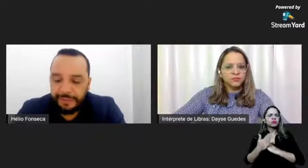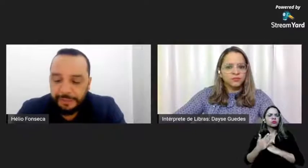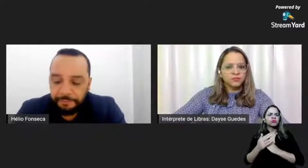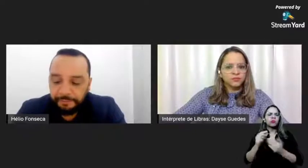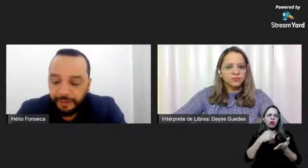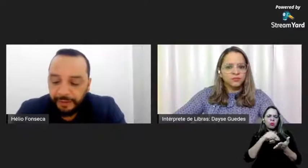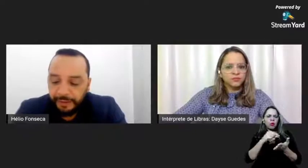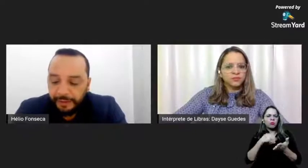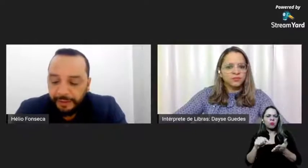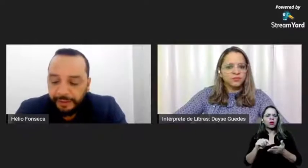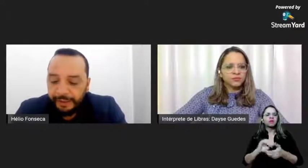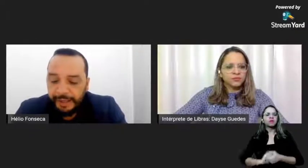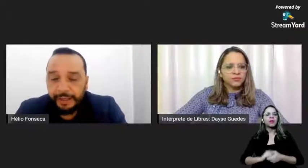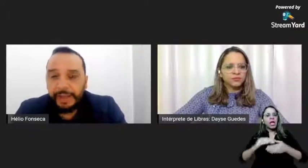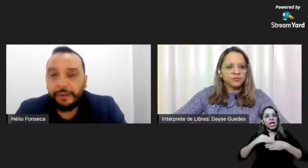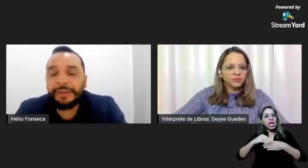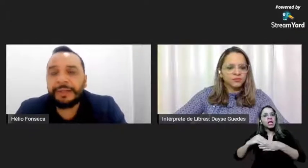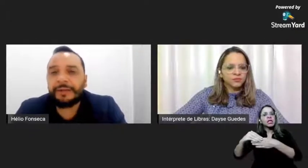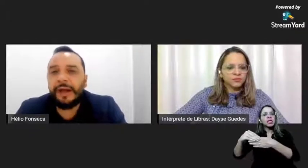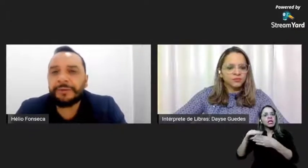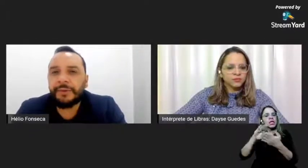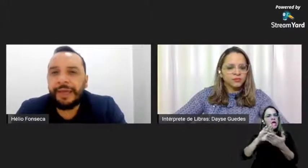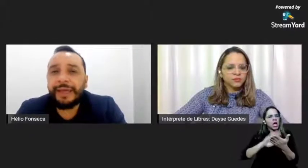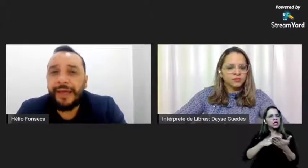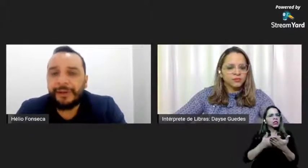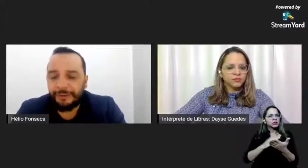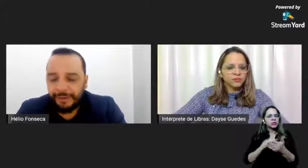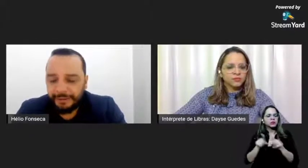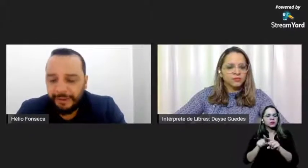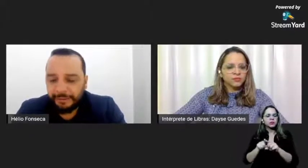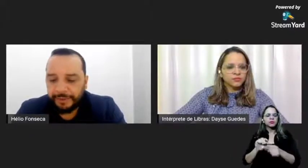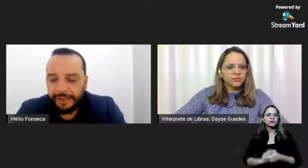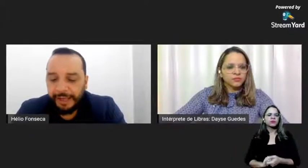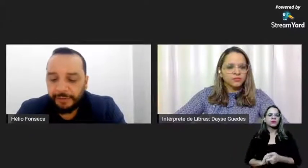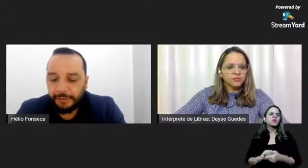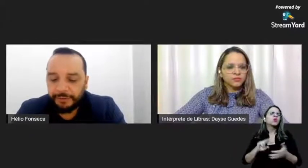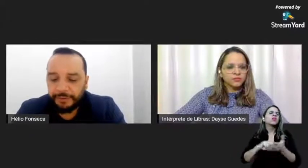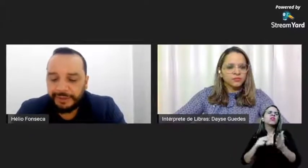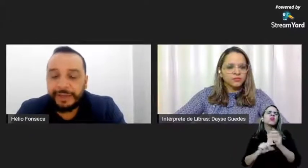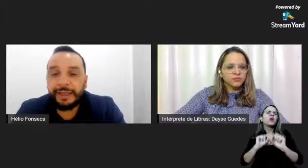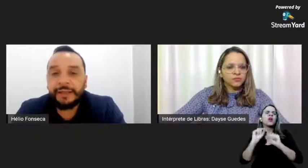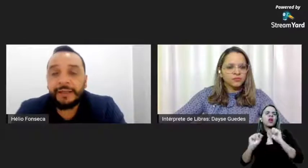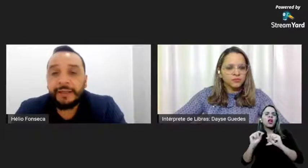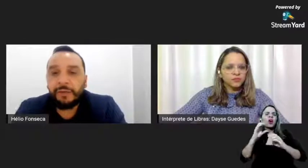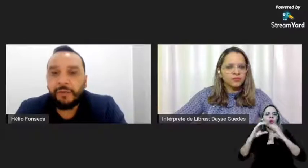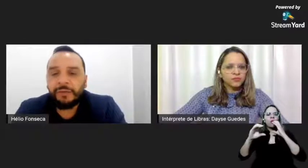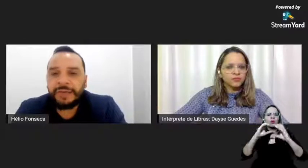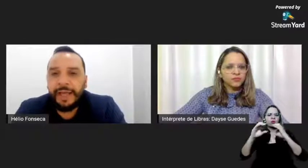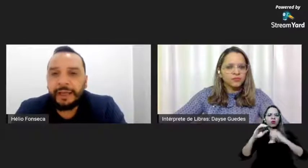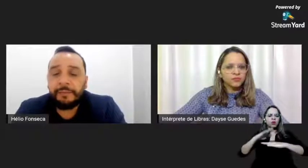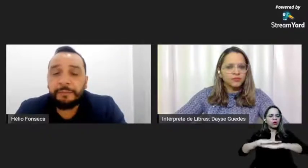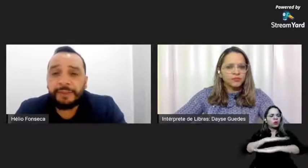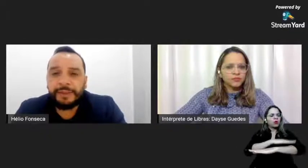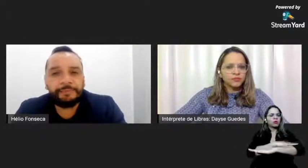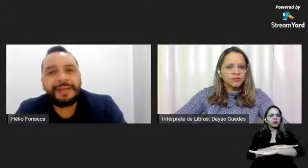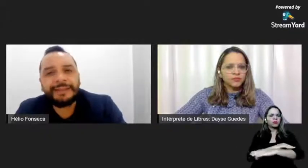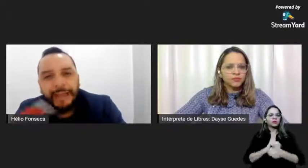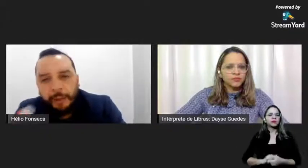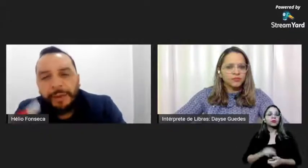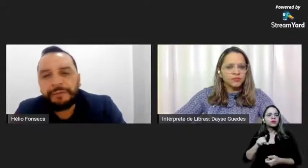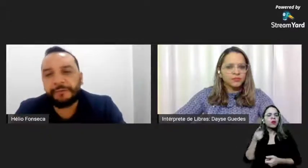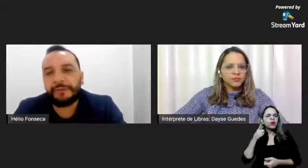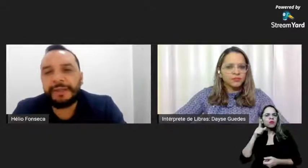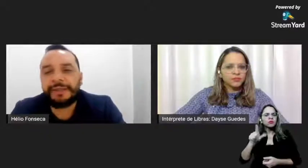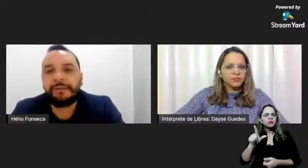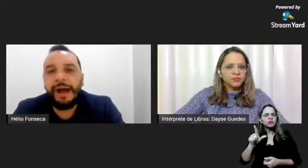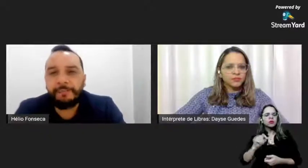escritora também. E a comunicação áptica, o que é a comunicação áptica? É quando você consegue passar